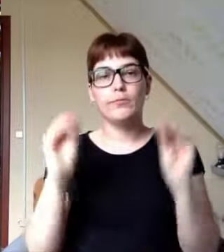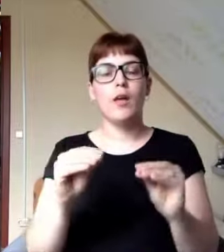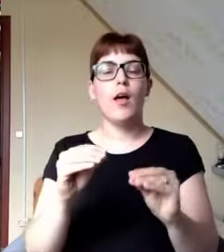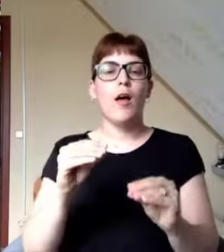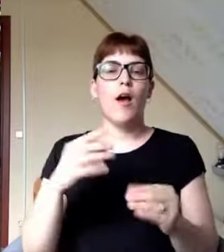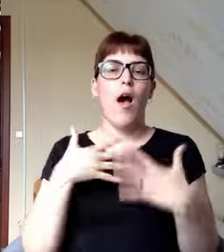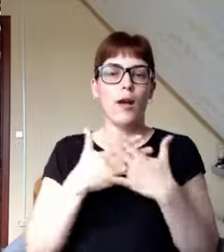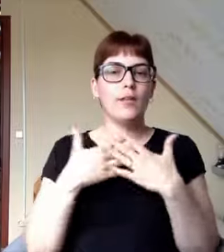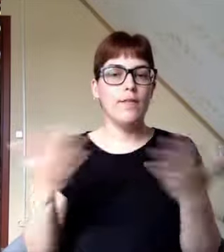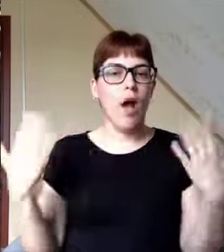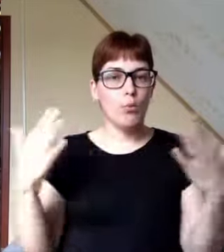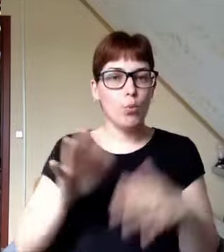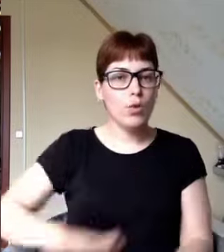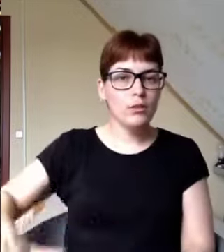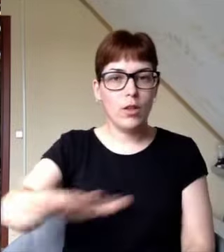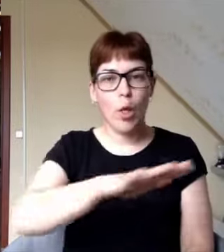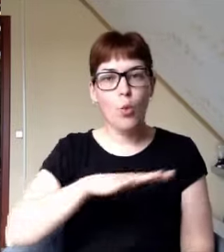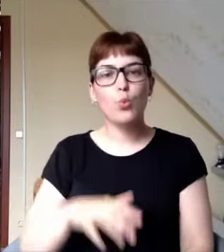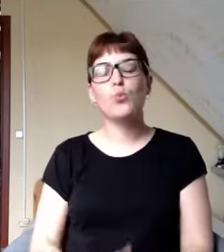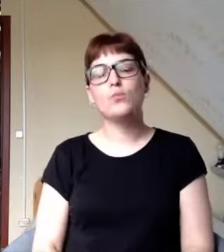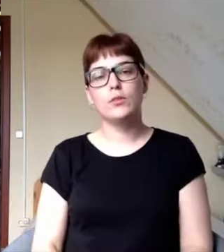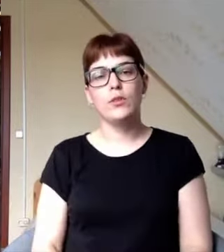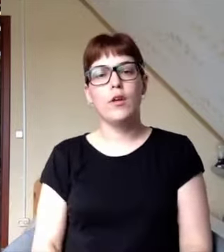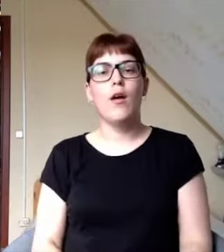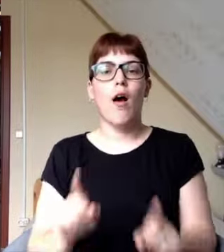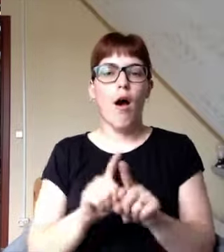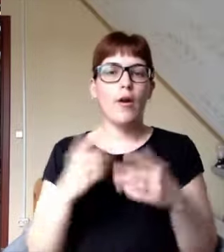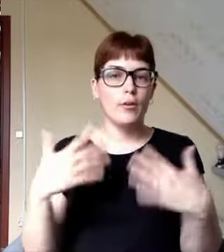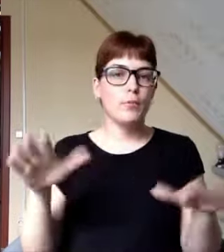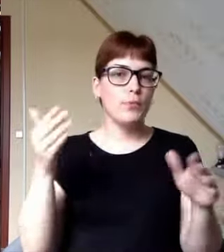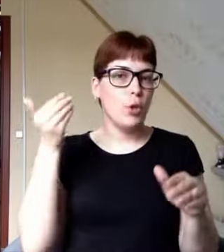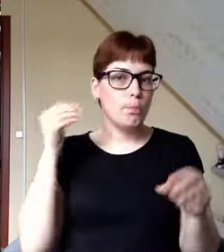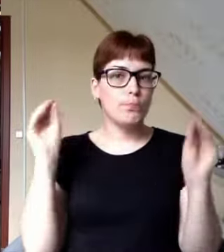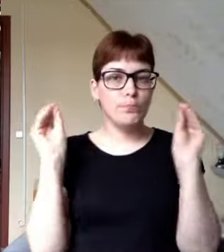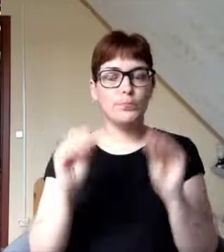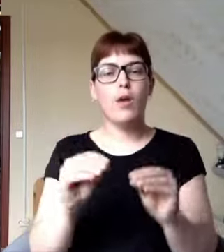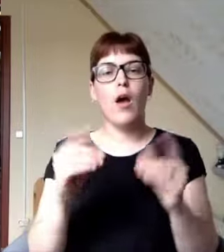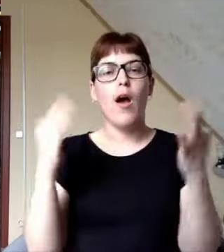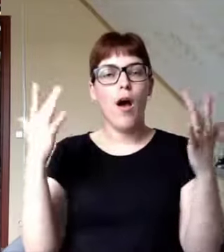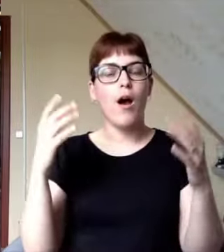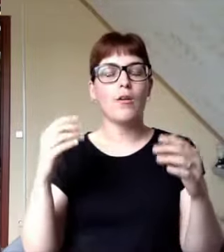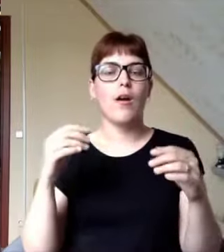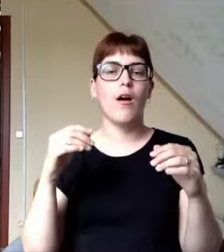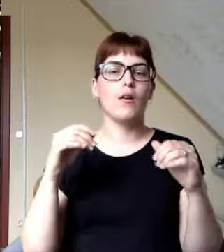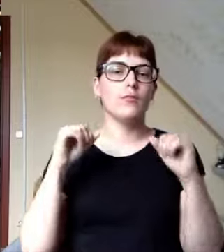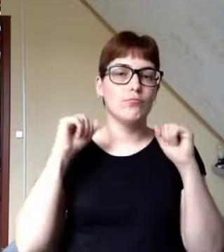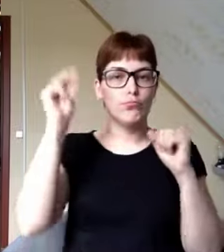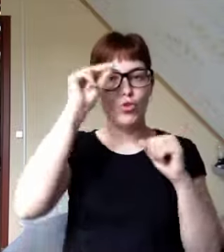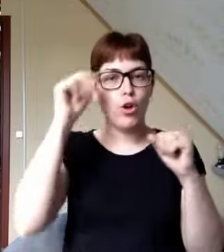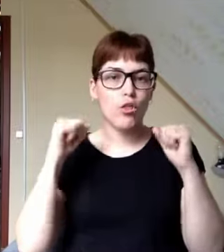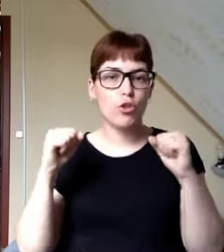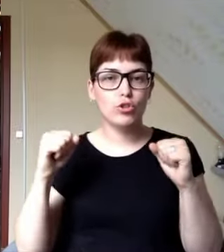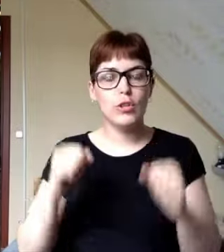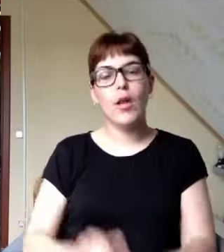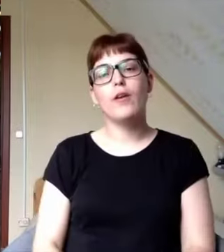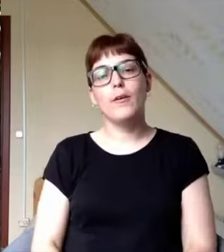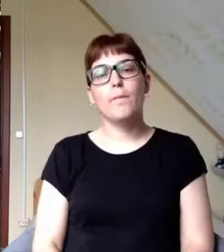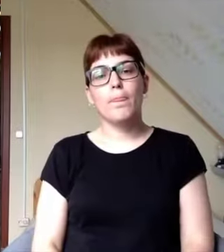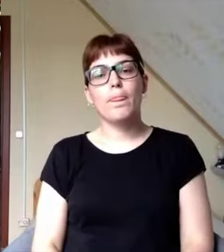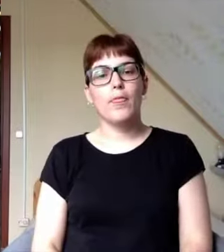atbūtas laukums, tad pēc tam ir tapis āra trenažieri. Un